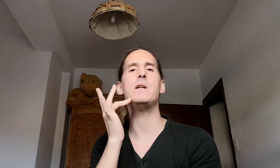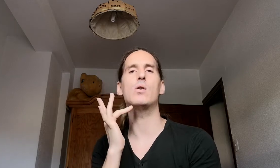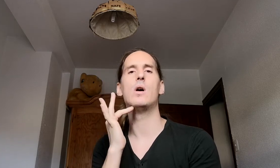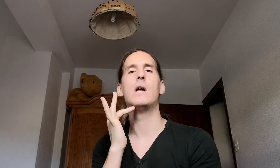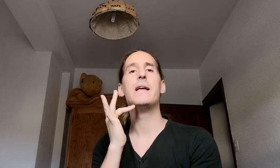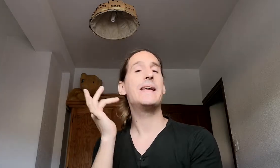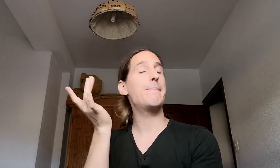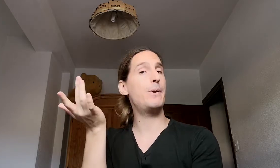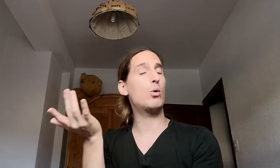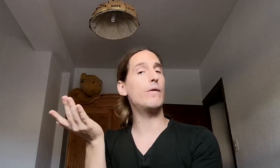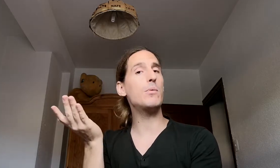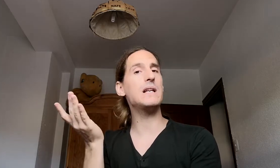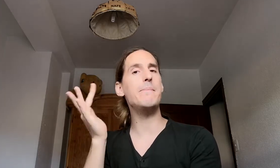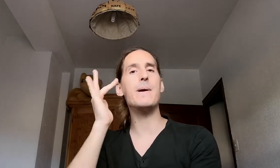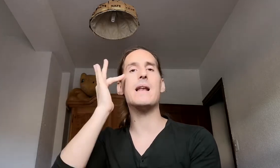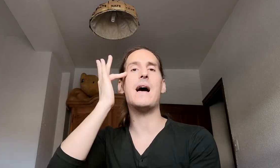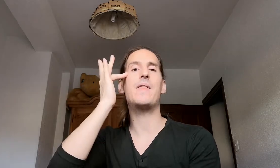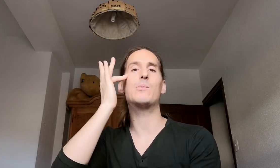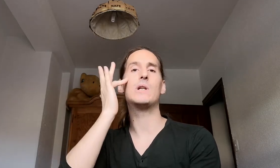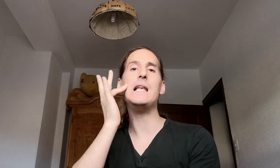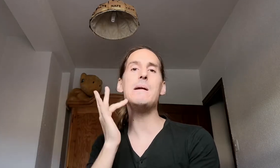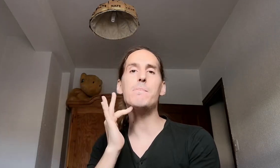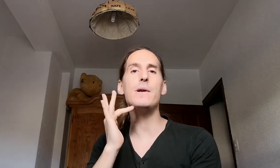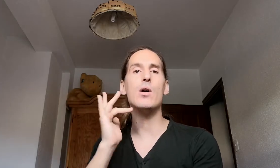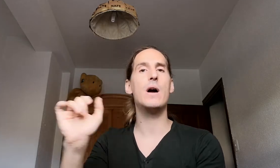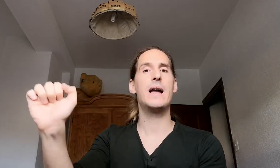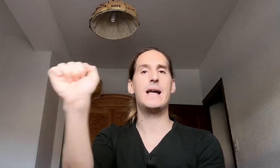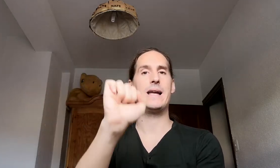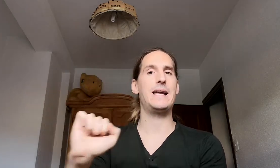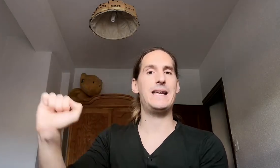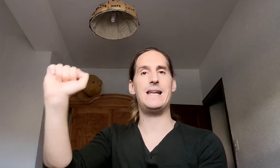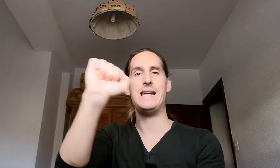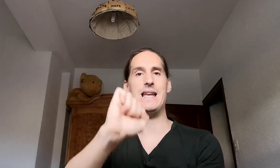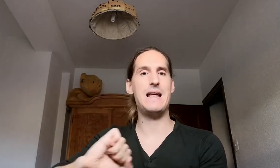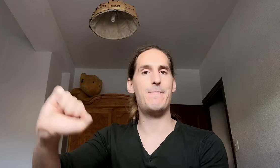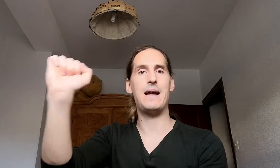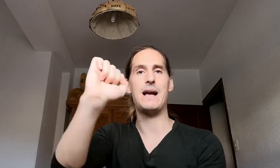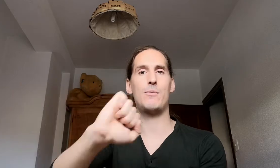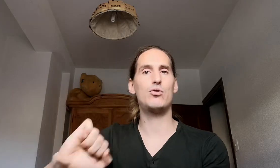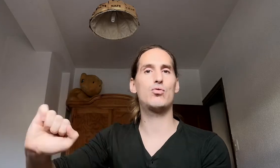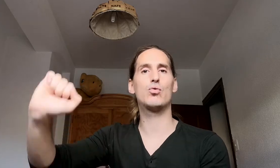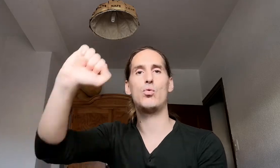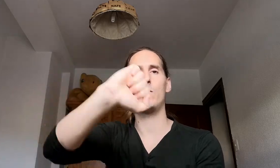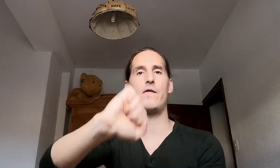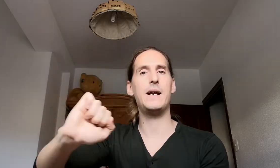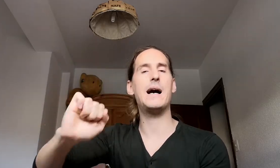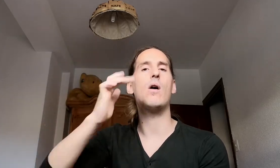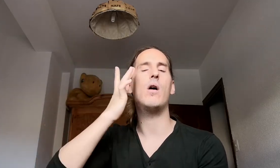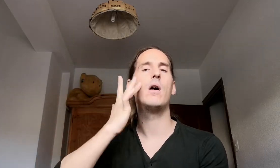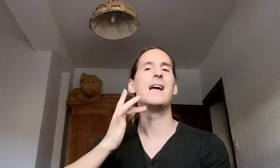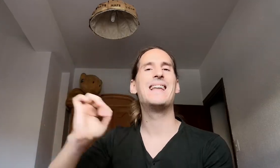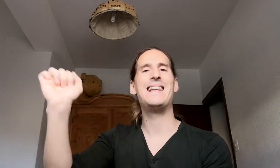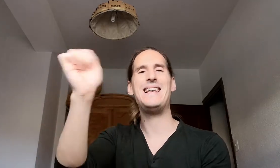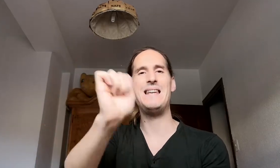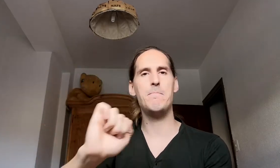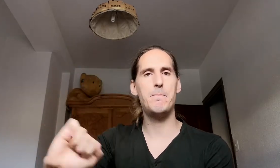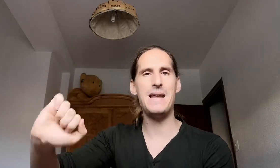limpio. Pero cuando vamos a limpiar, hacemos limpio. Y le pegamos un fregado.